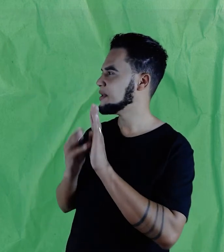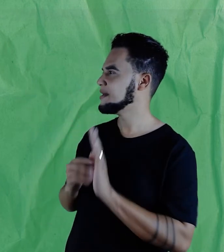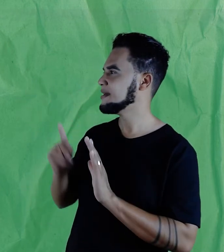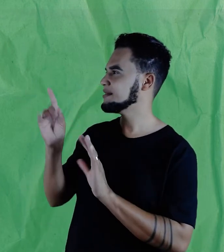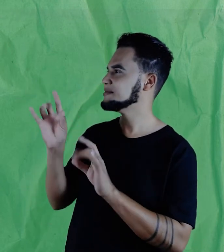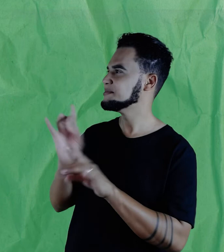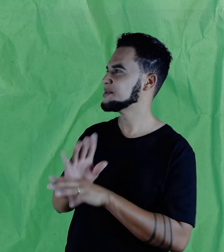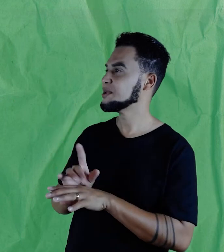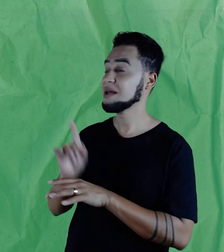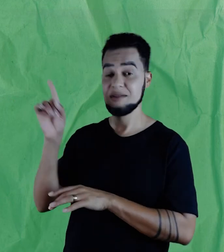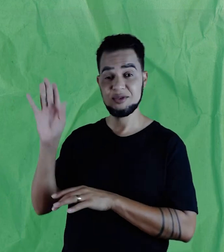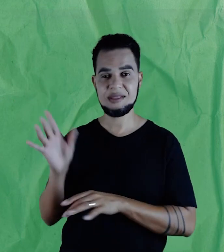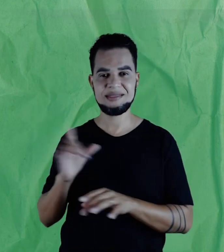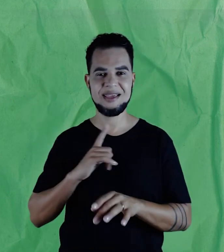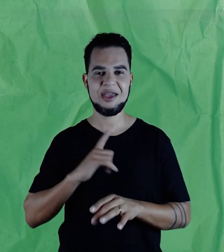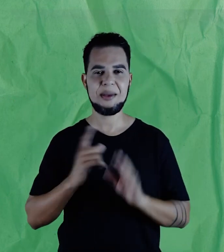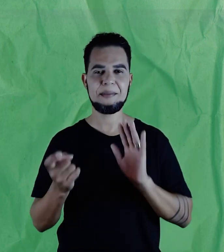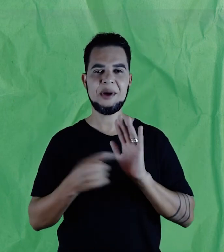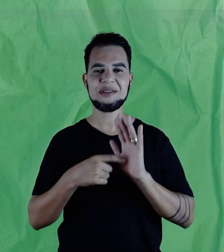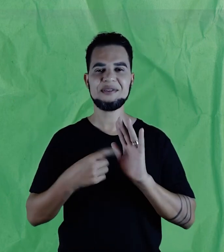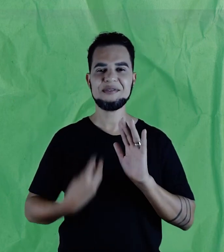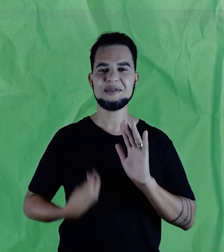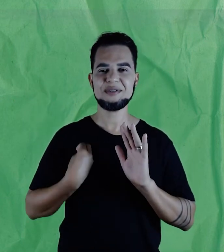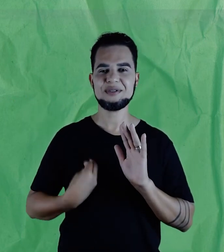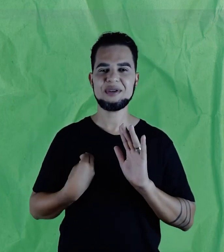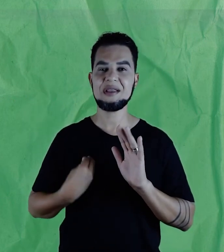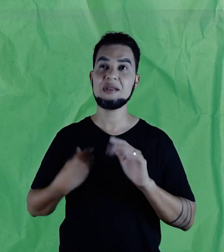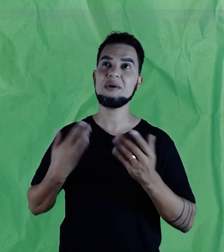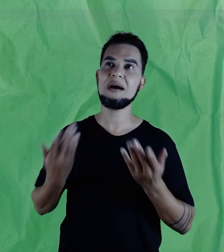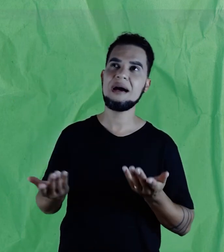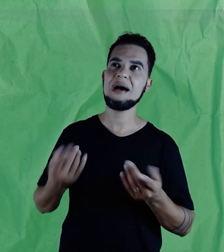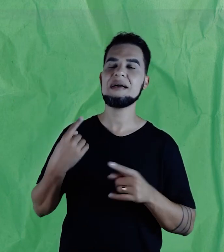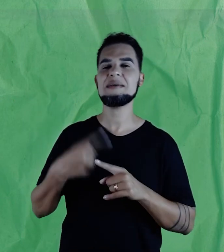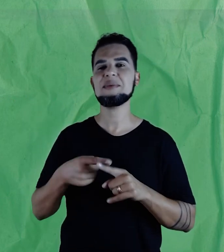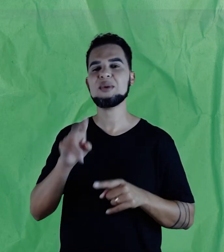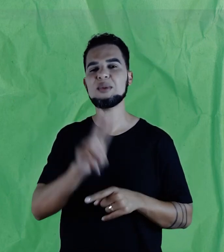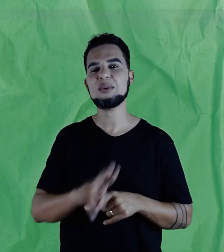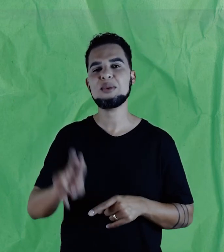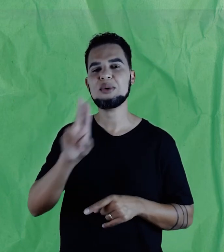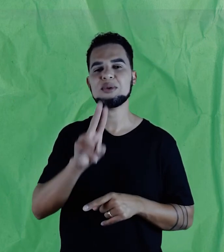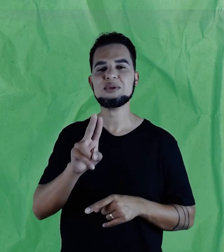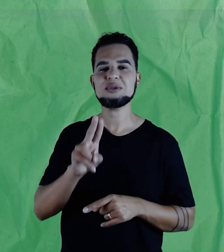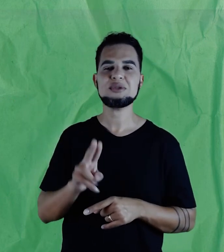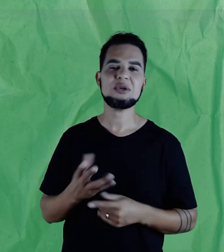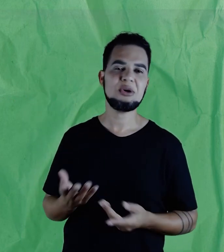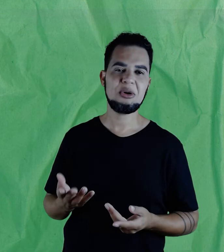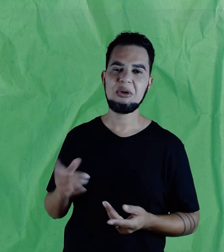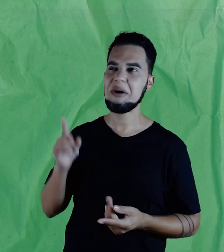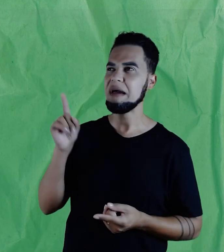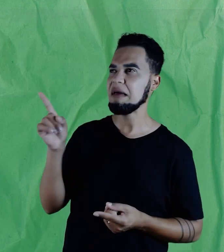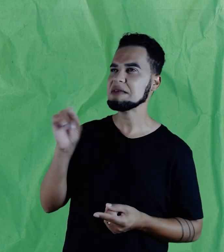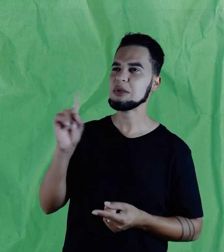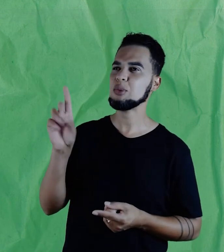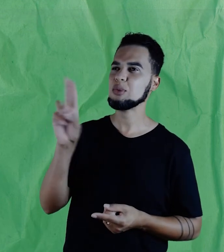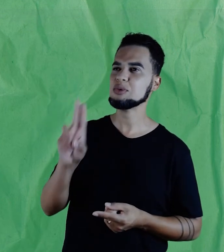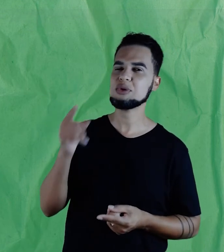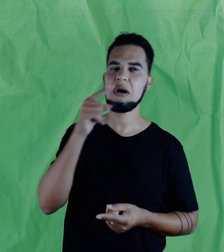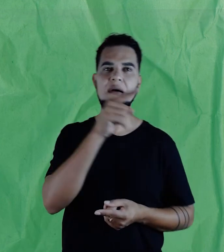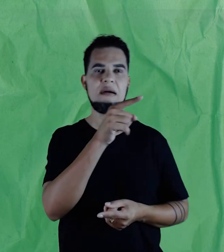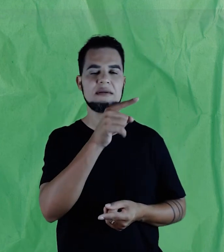tem um botão funcional. Ah, mas por que você utilizou o Touchable Opacity e não utilizou o